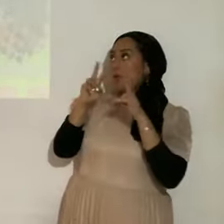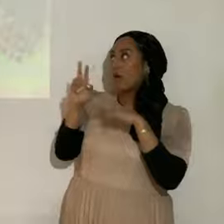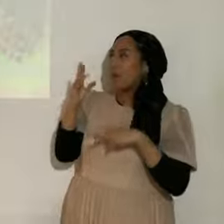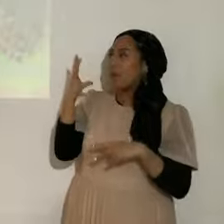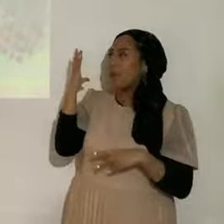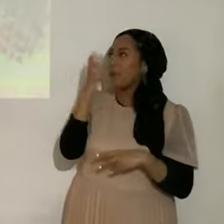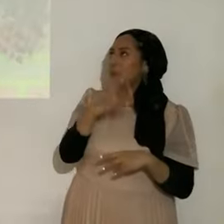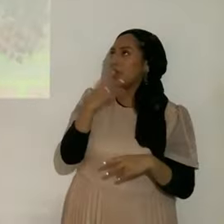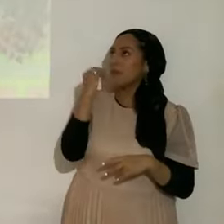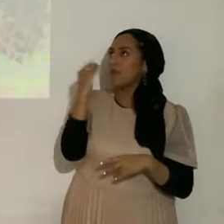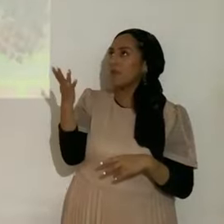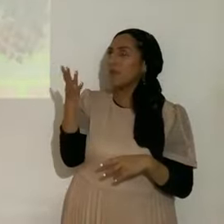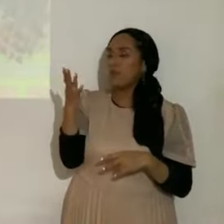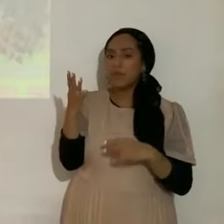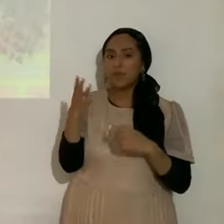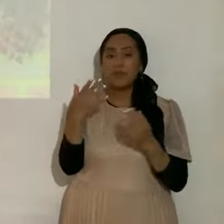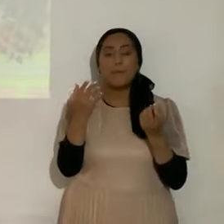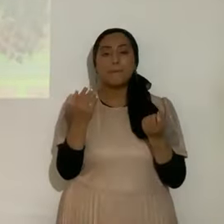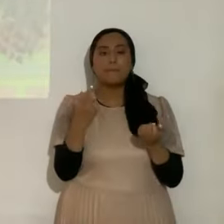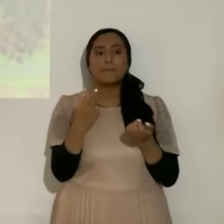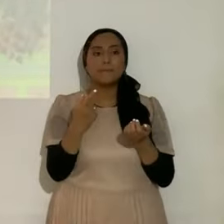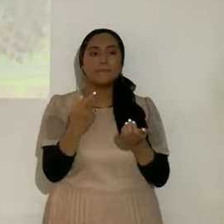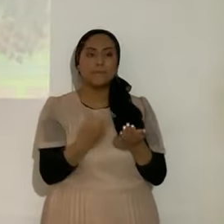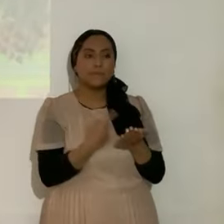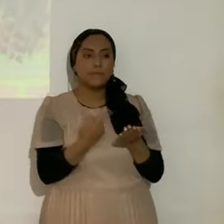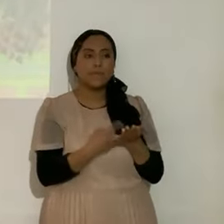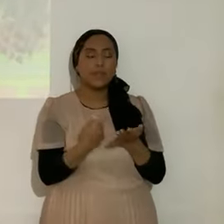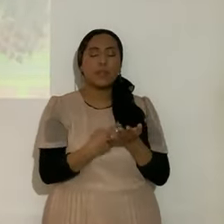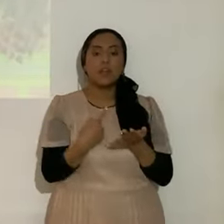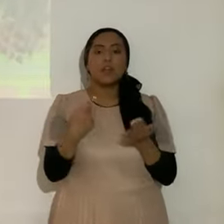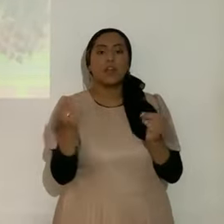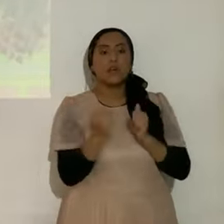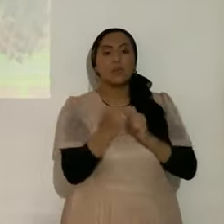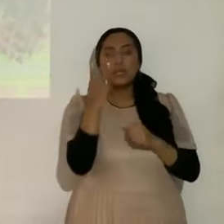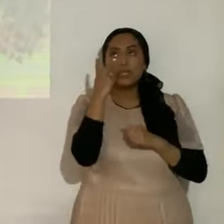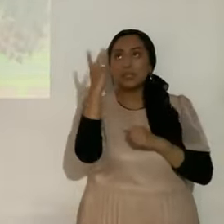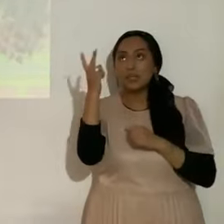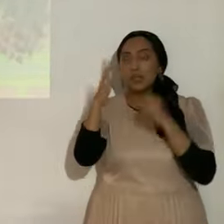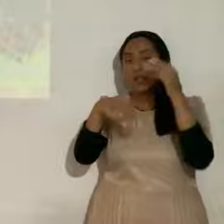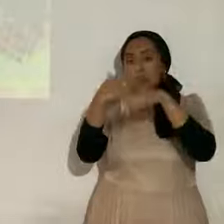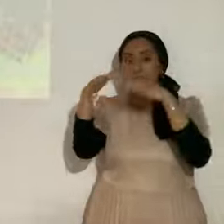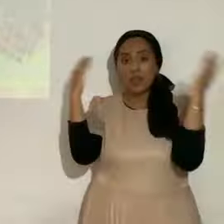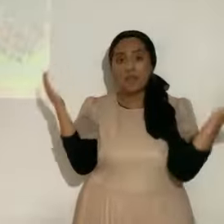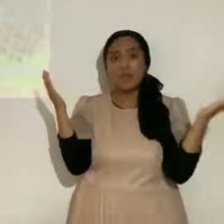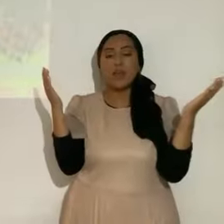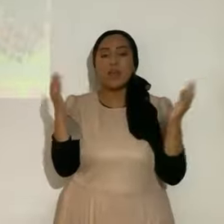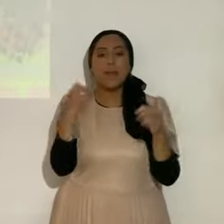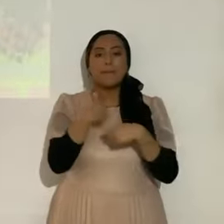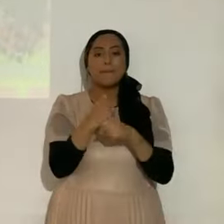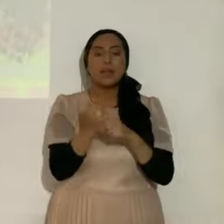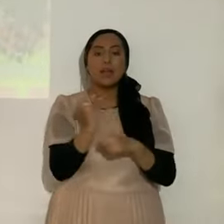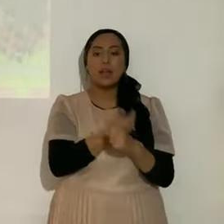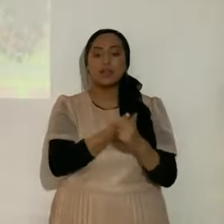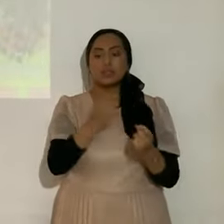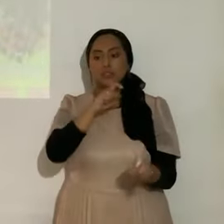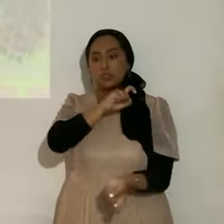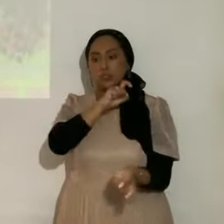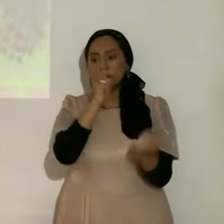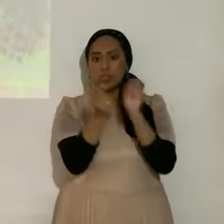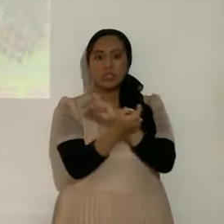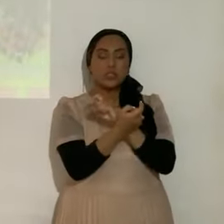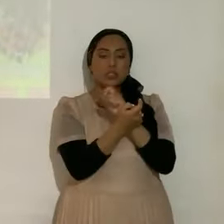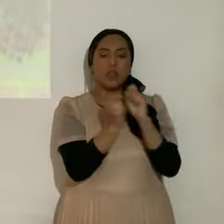¿Lo valoraste? A veces, con el hecho de mirar el cielo, nos hace cambiar la perspectiva